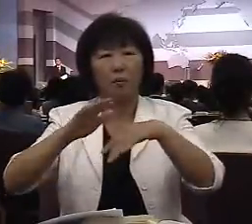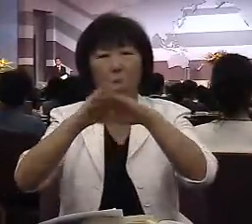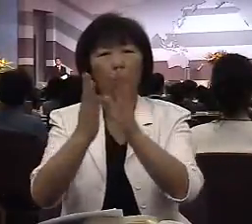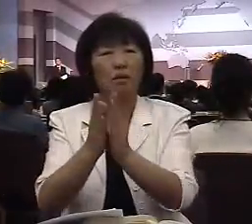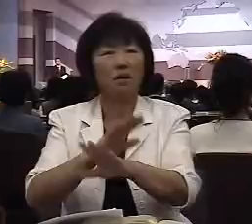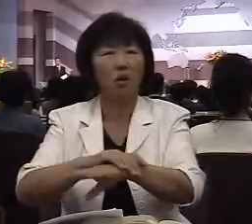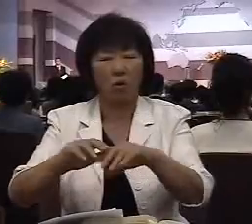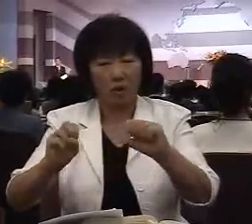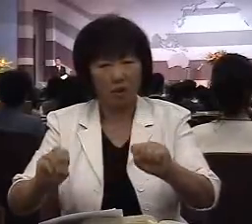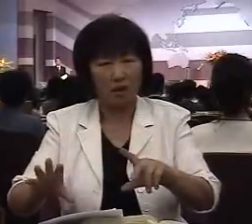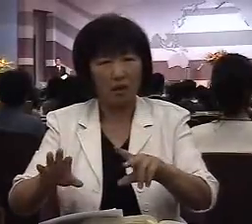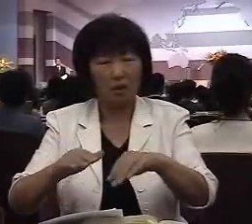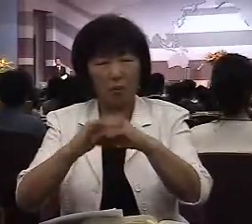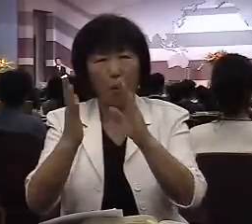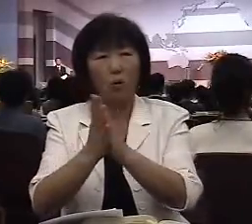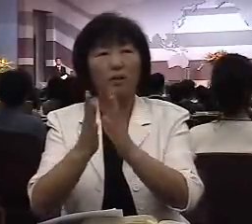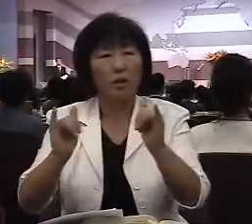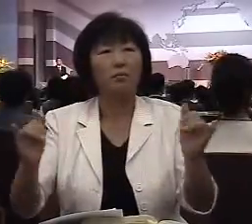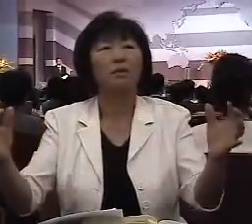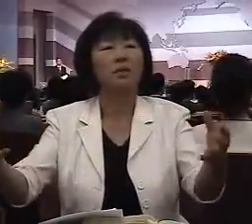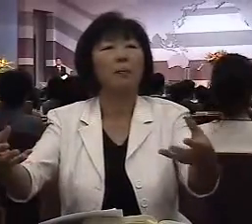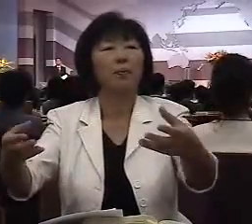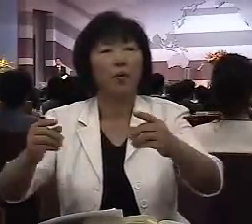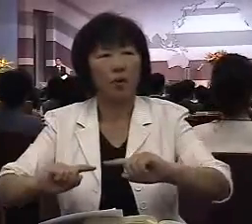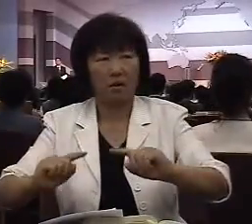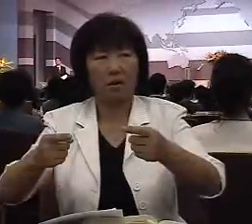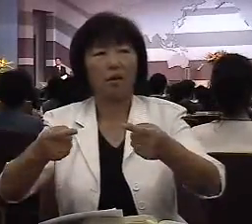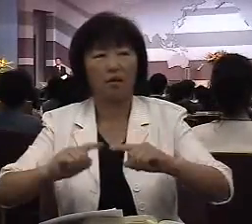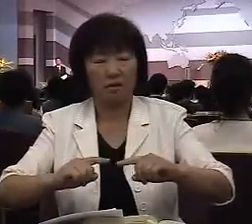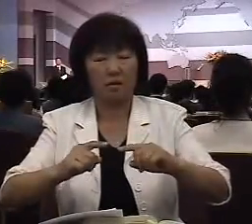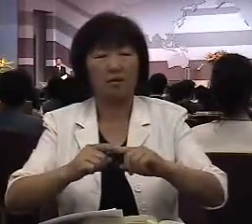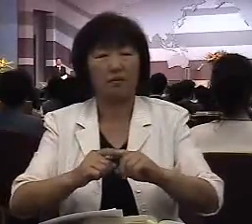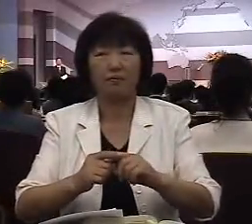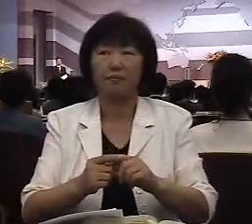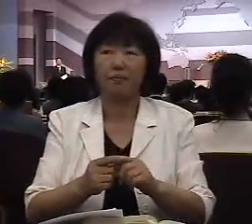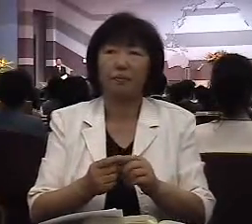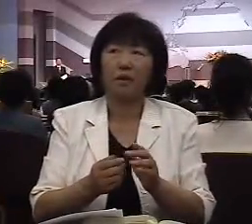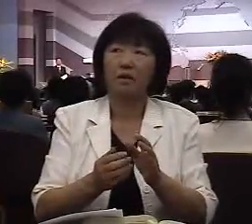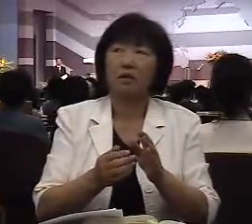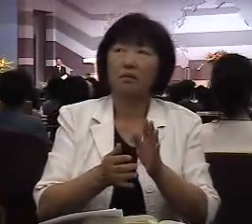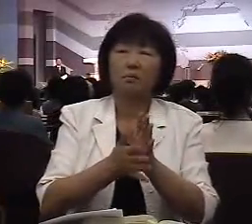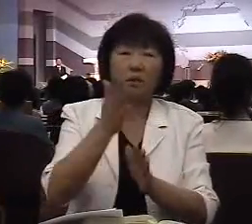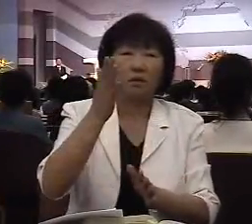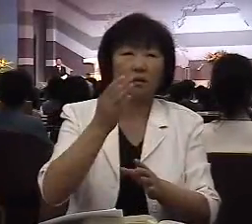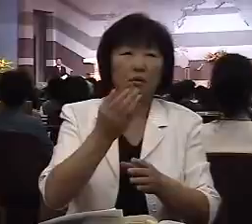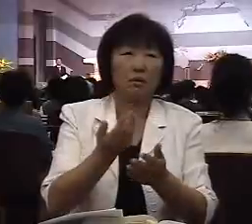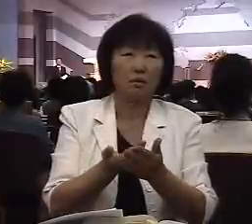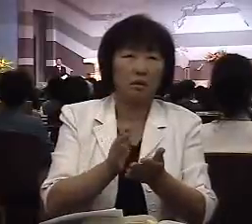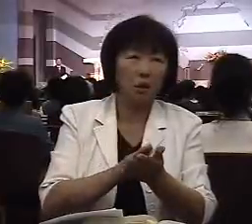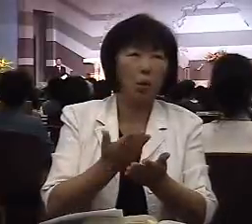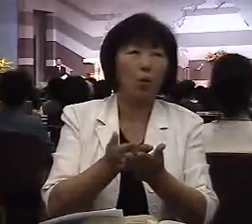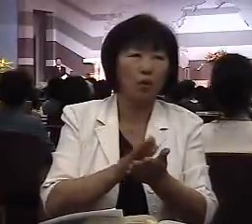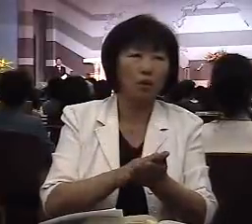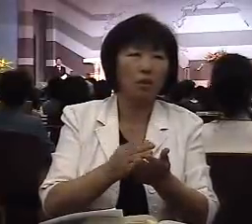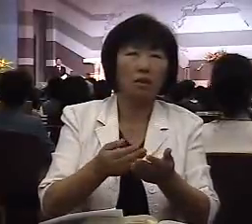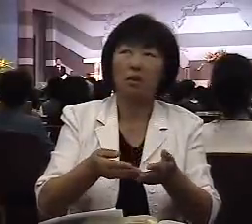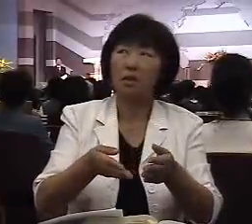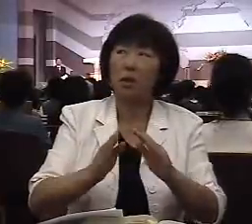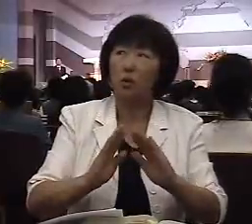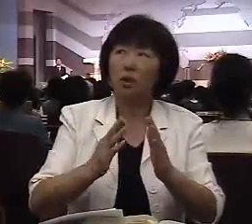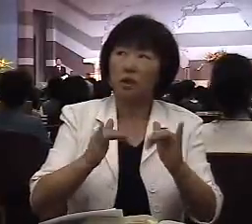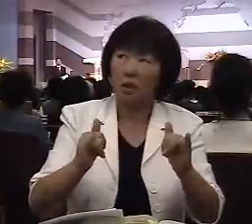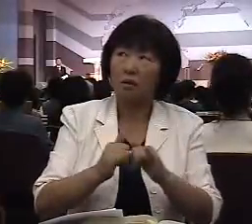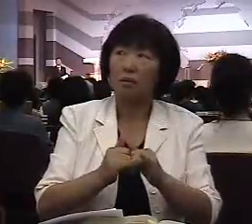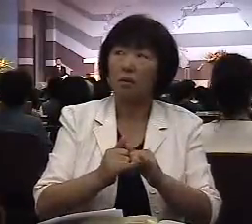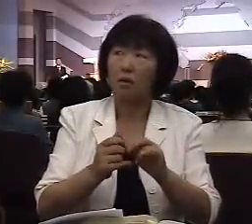인바울브 되어야 된다는 것을 말씀 전할 것이고, 그리고 이제 설계자로 또한 컨트랙트 매니저로 세워진 분들을 소개하며